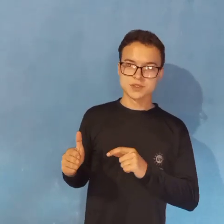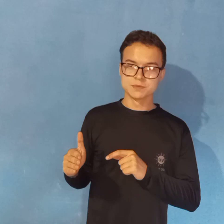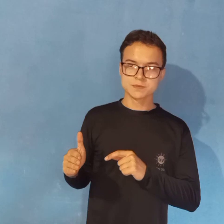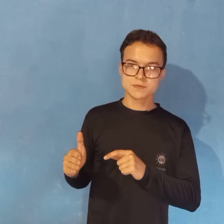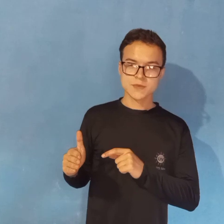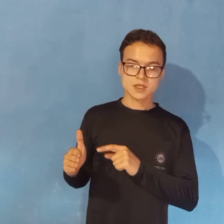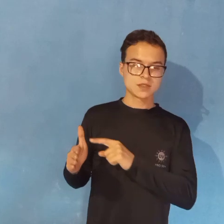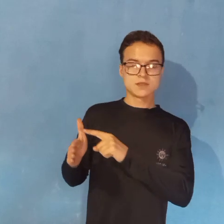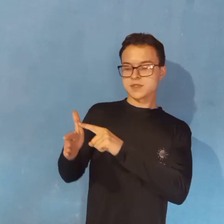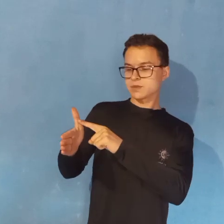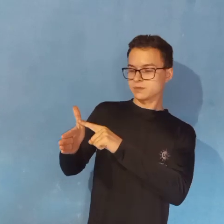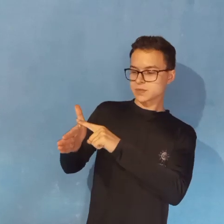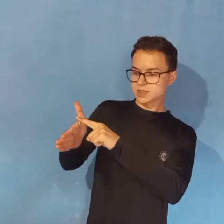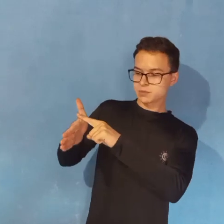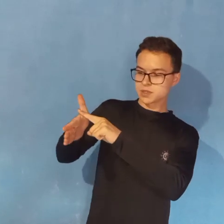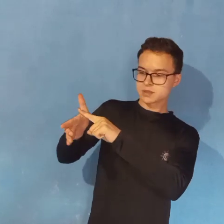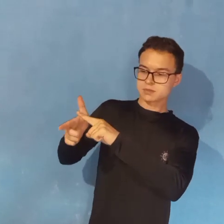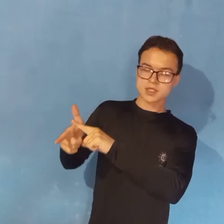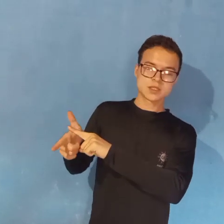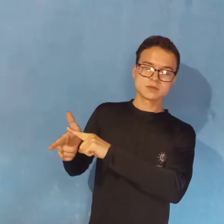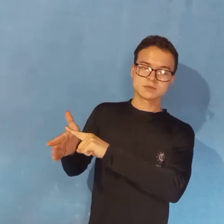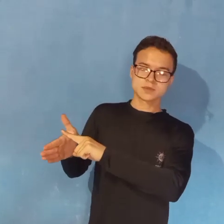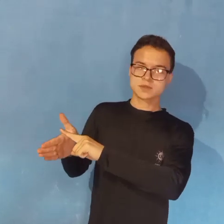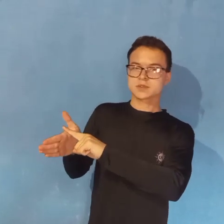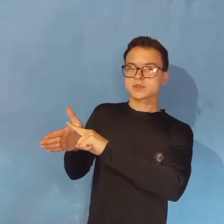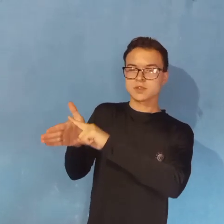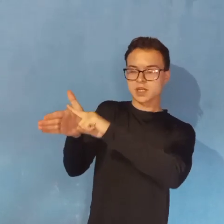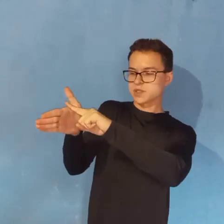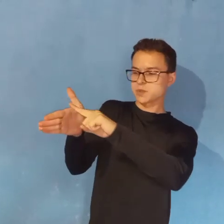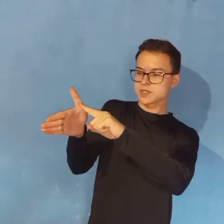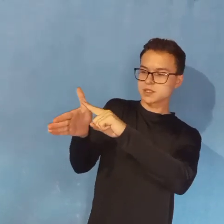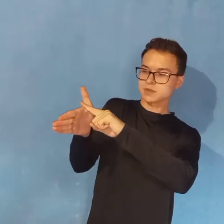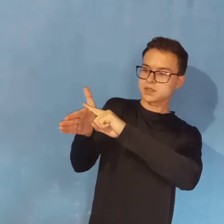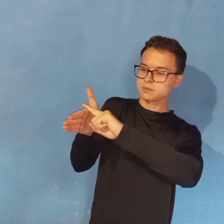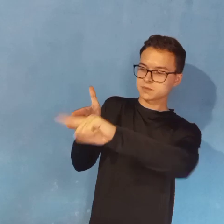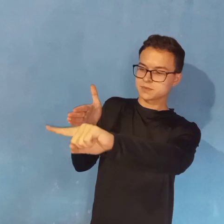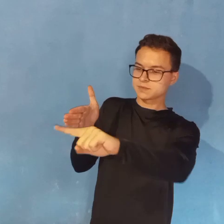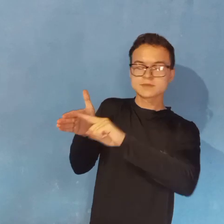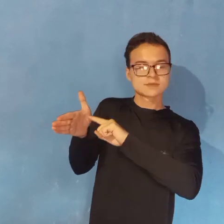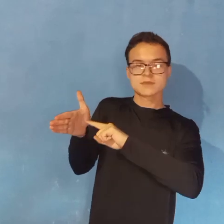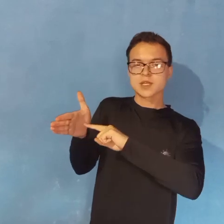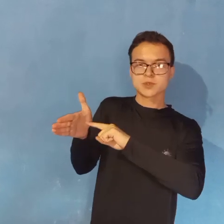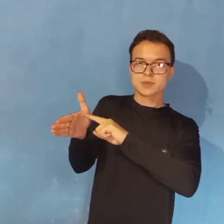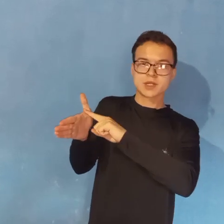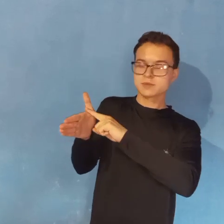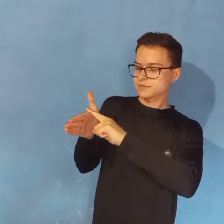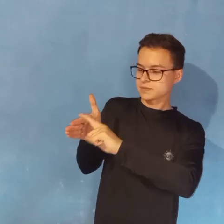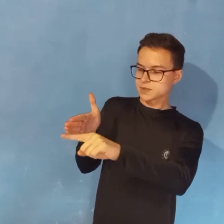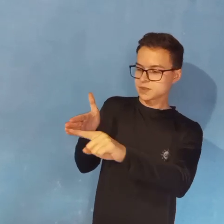de divisão é simples, basta colocarmos a mão assim e apontar para cá,